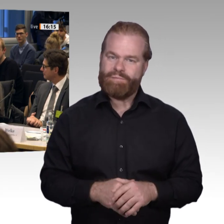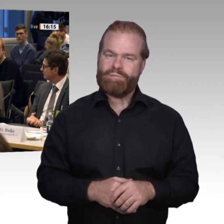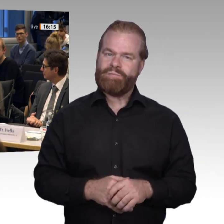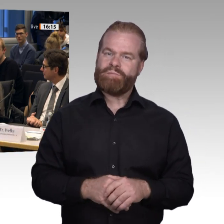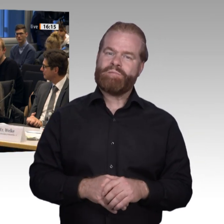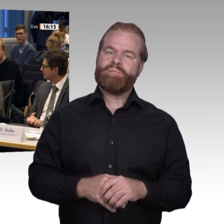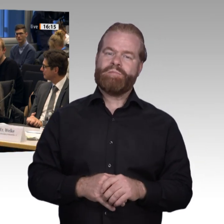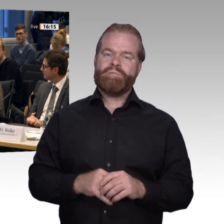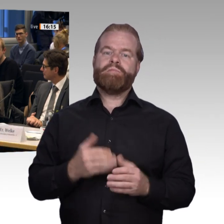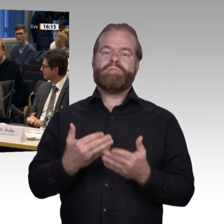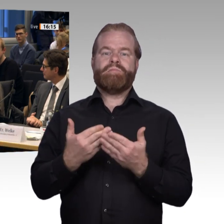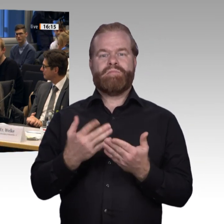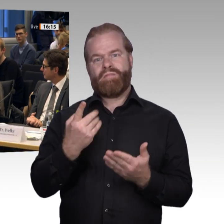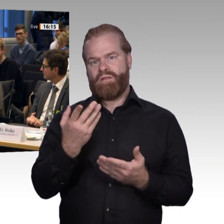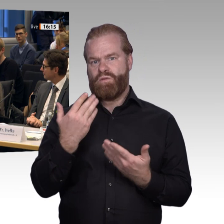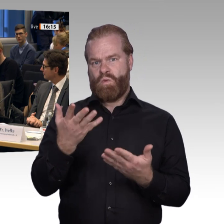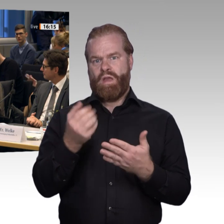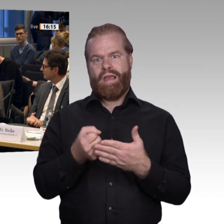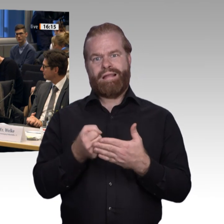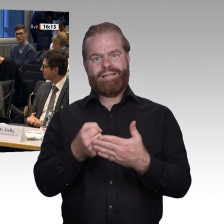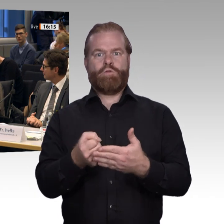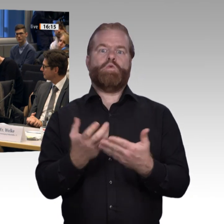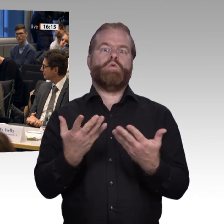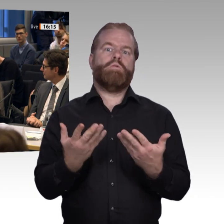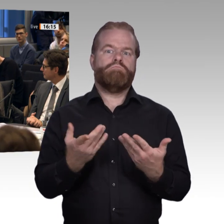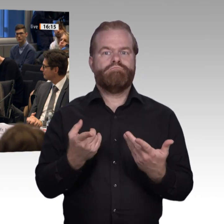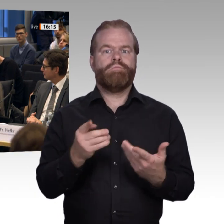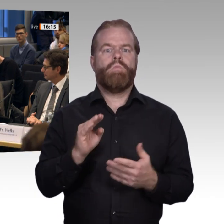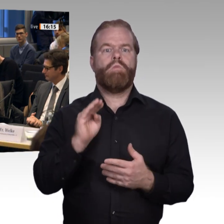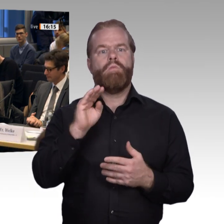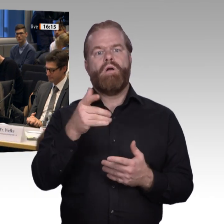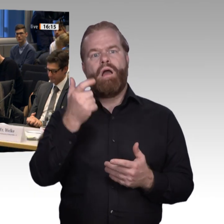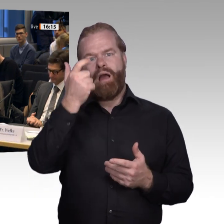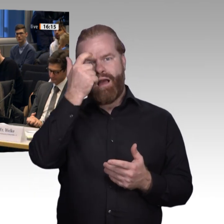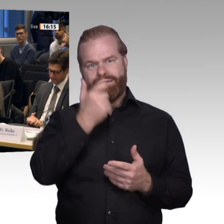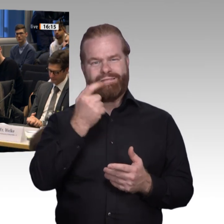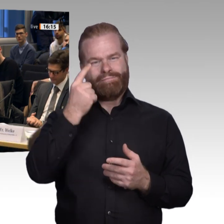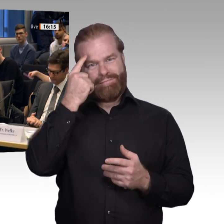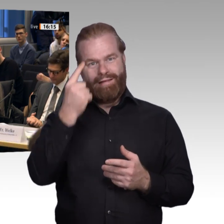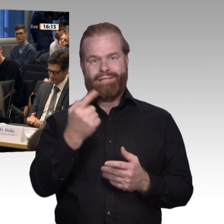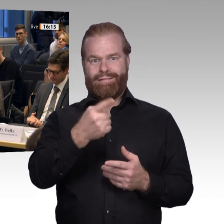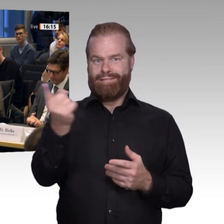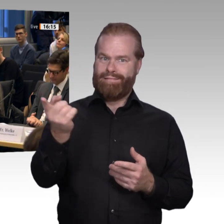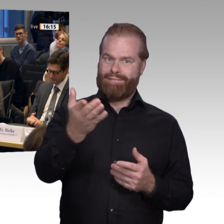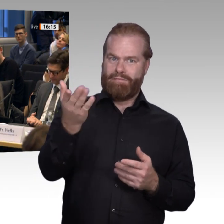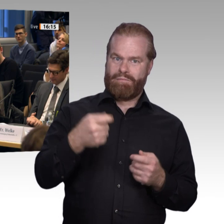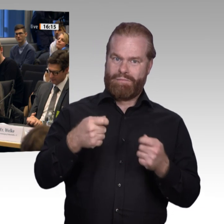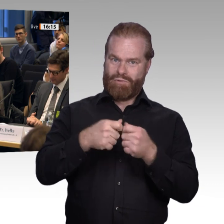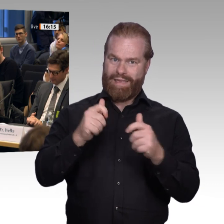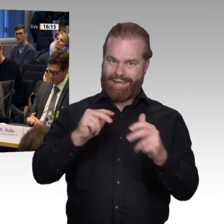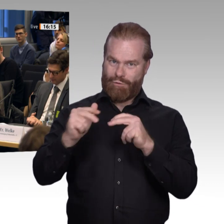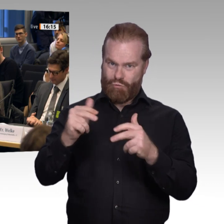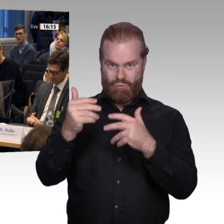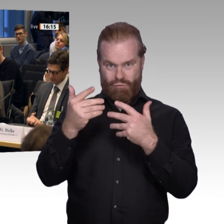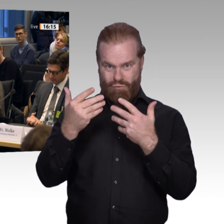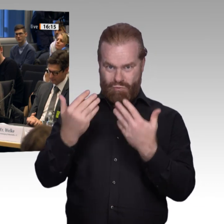und Intensivpflegestärkungsgesetz. Da sollen Menschen, die beatmet sind, nur noch regelhaft in spezialisierten Einrichtungen